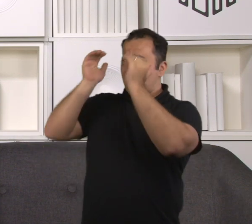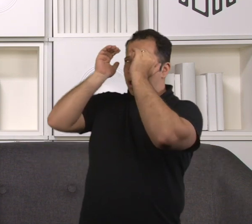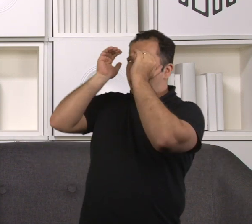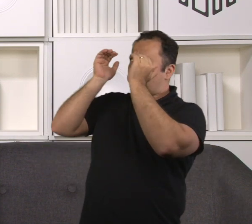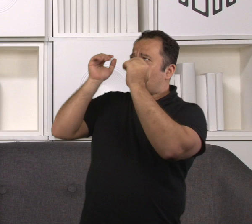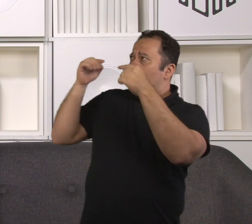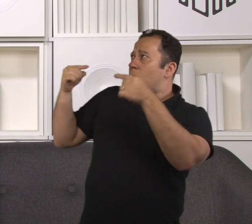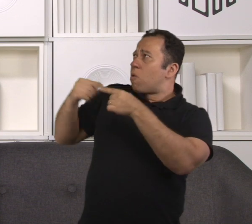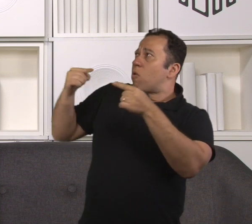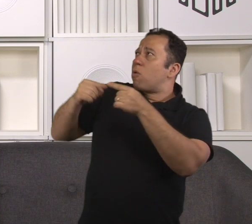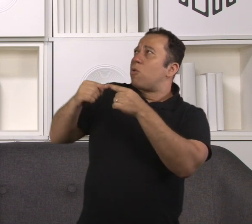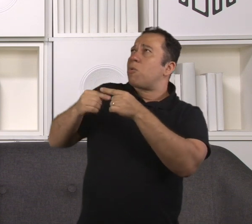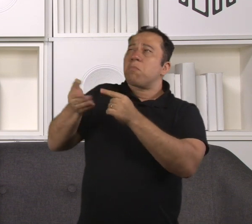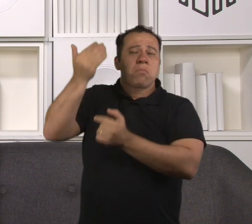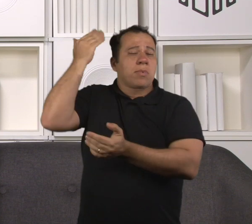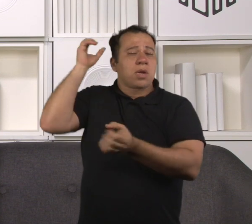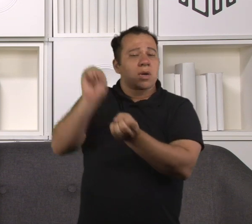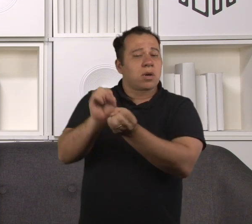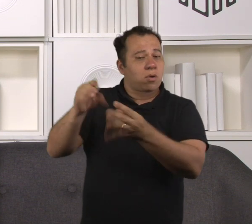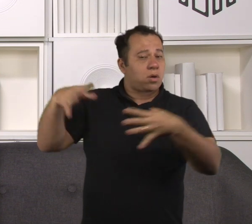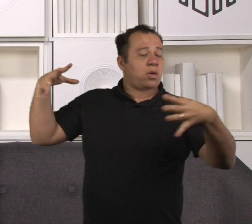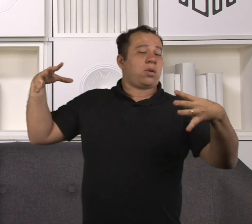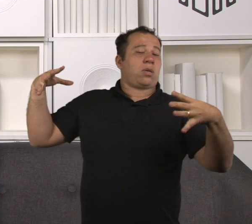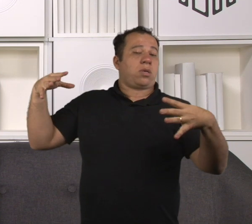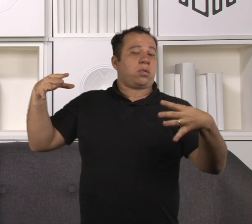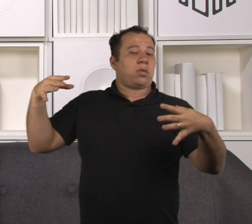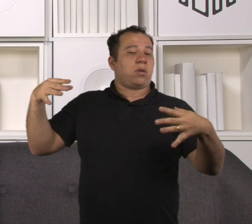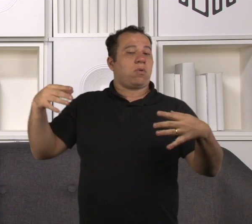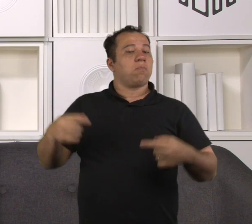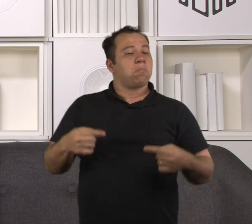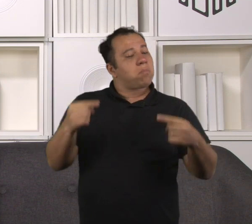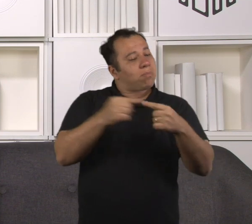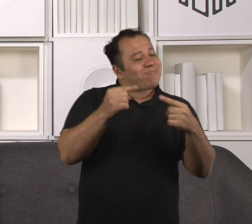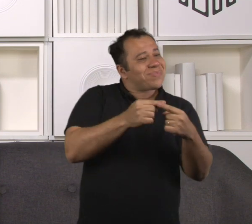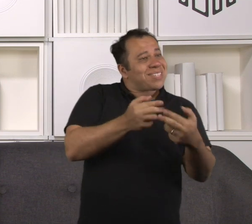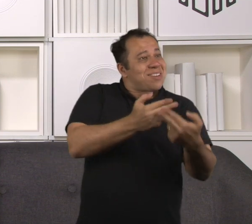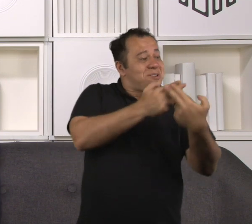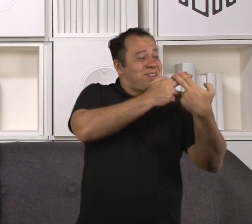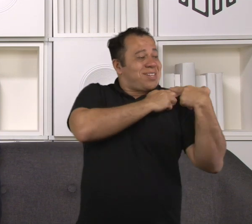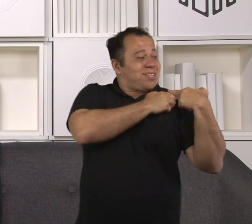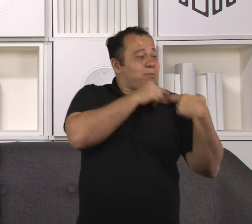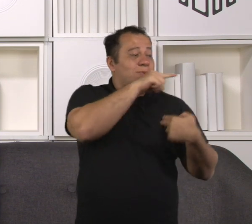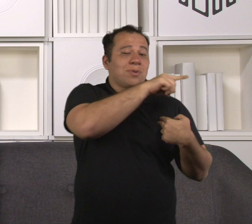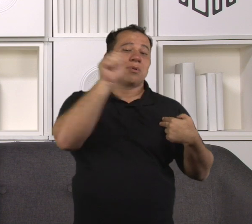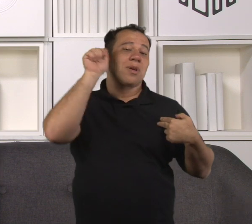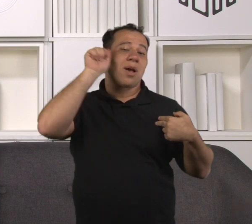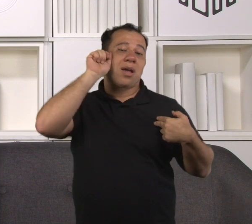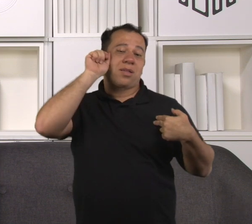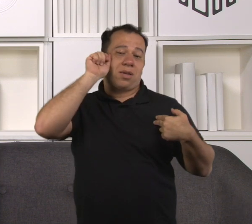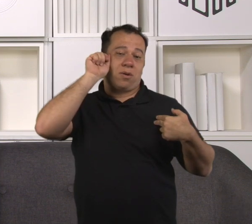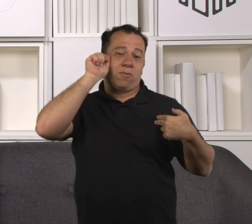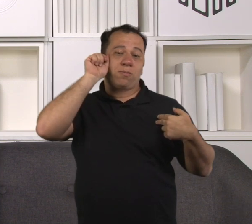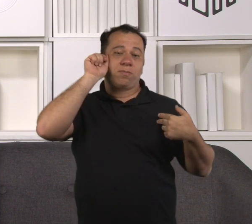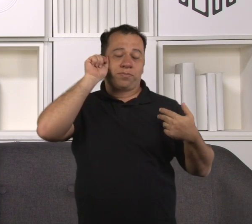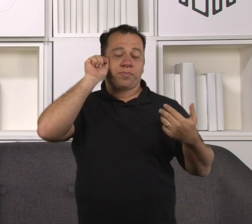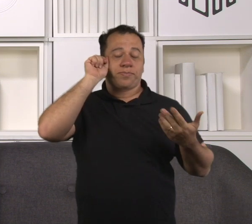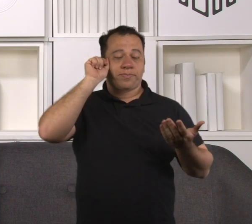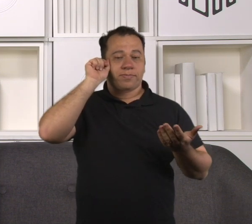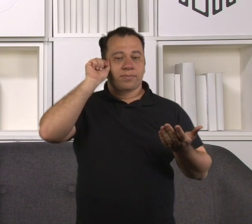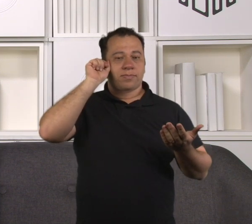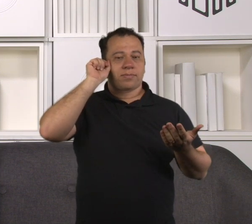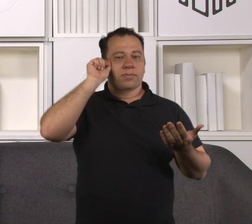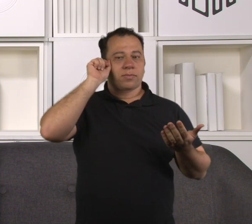O que Jesus faz, Adão deveria ter feito. Ou Adão poderia fazer, ou poderia